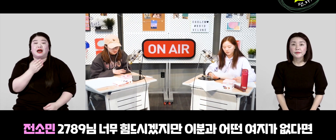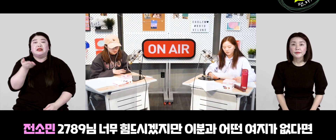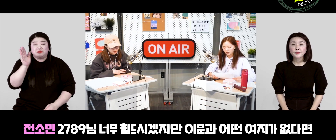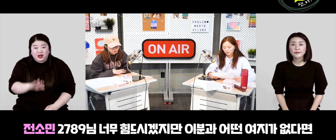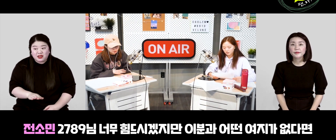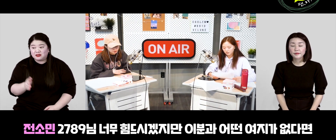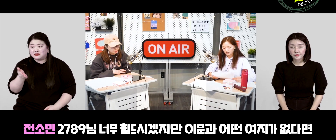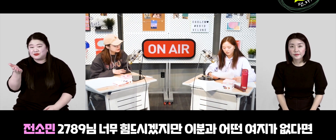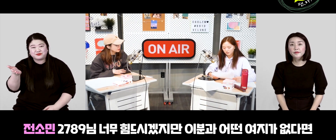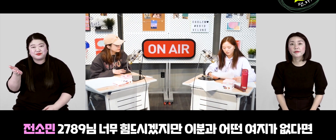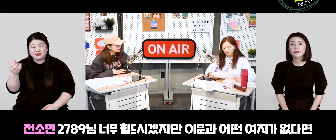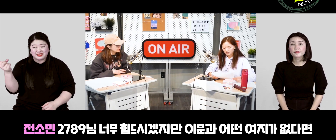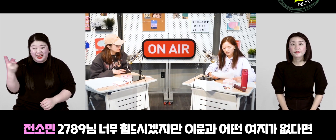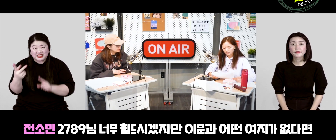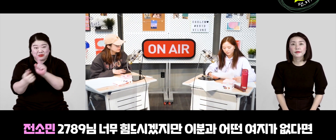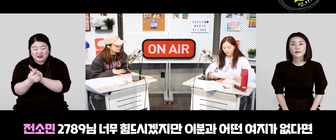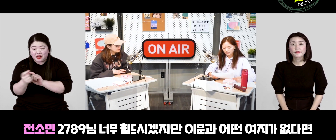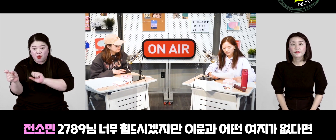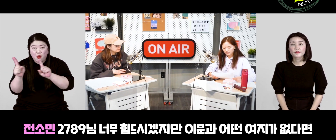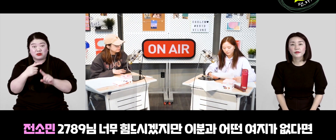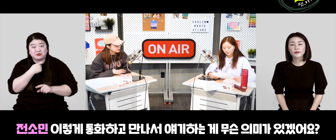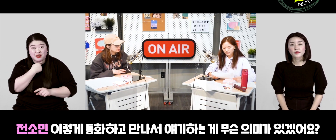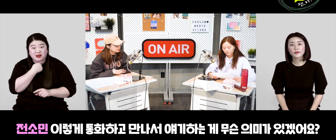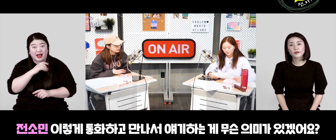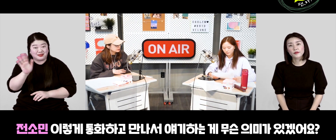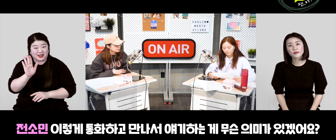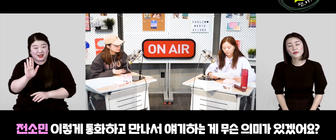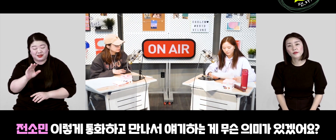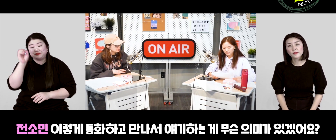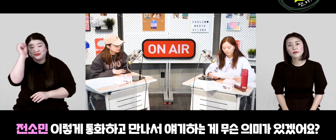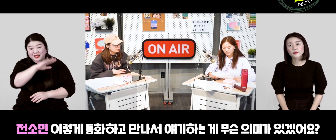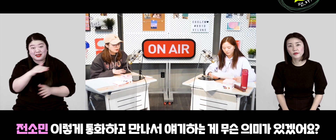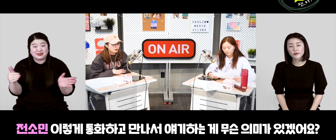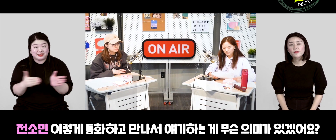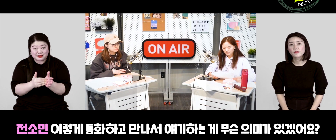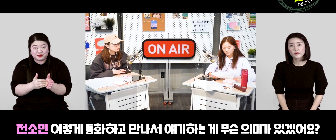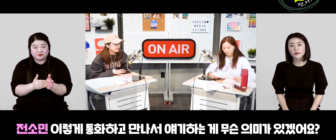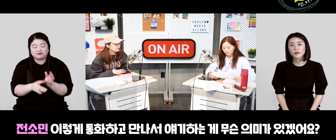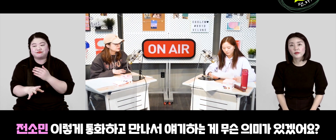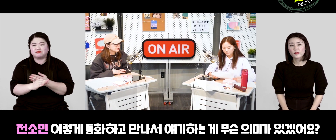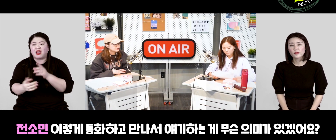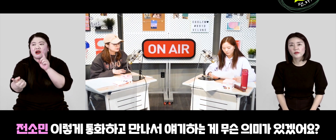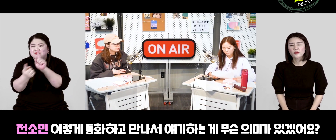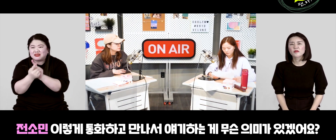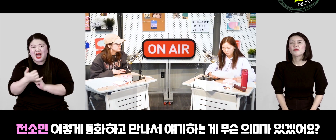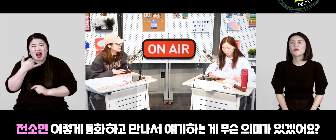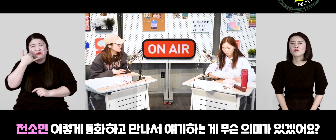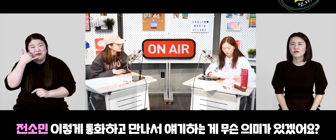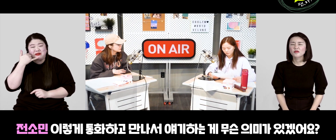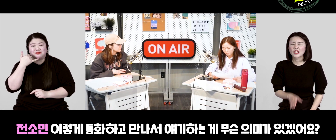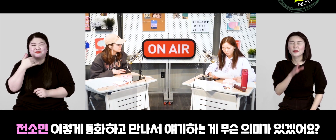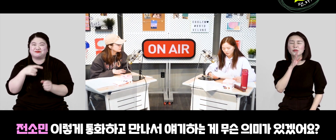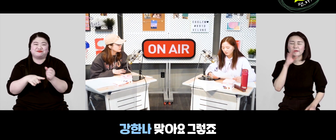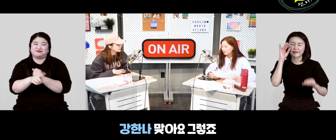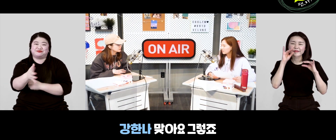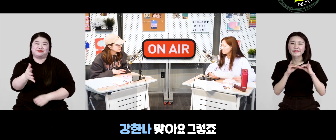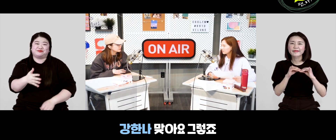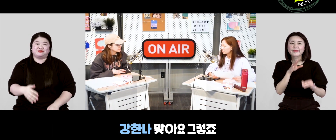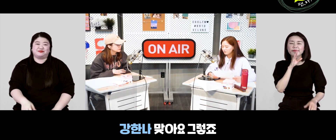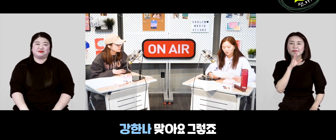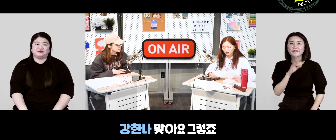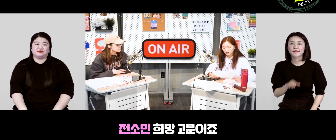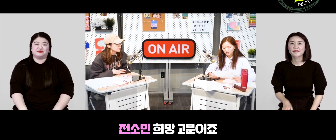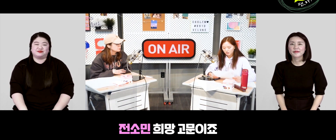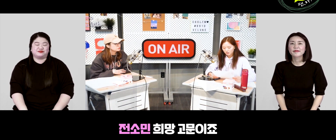힘드시겠지만 이분과 어떤 여지가 없다면 이렇게 그냥 통화하고 만나서 얘기하는 게 무슨 의미가 있겠어요.